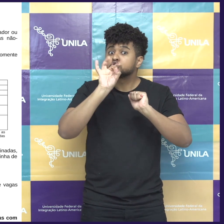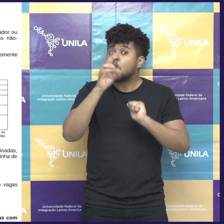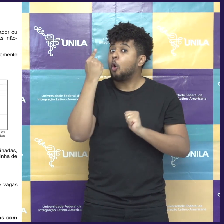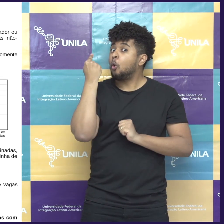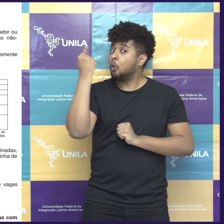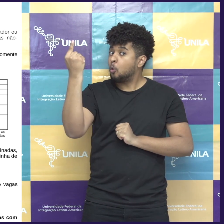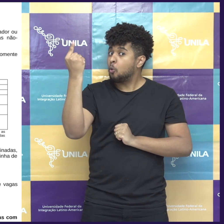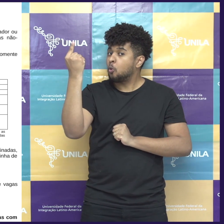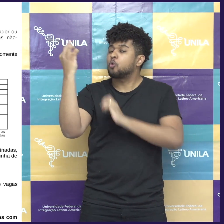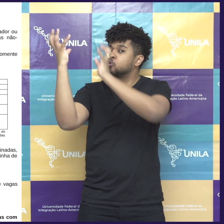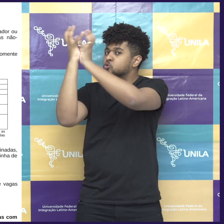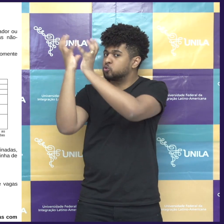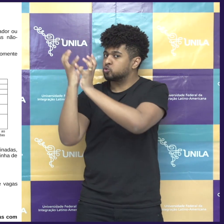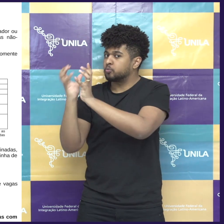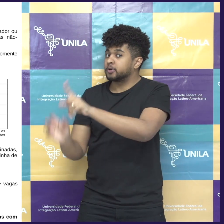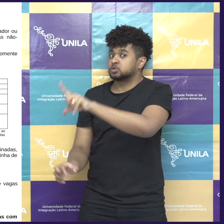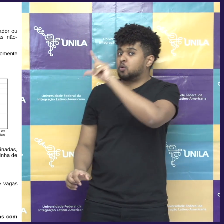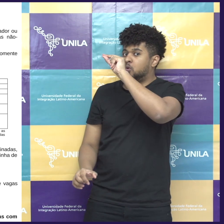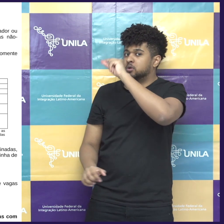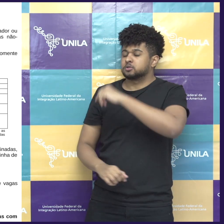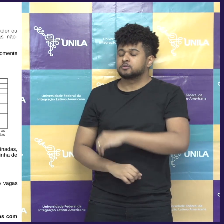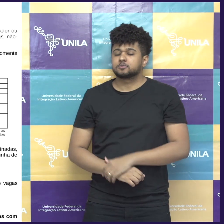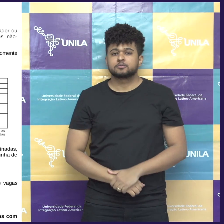por uma das modalidades de reserva de vaga.